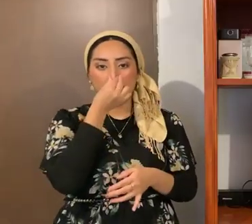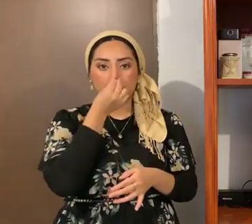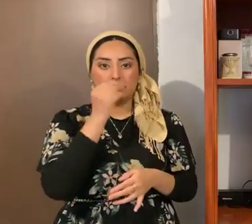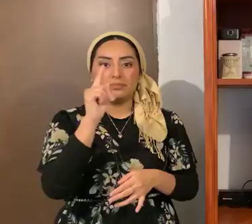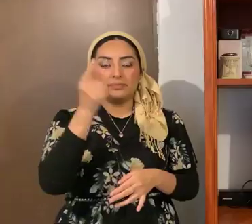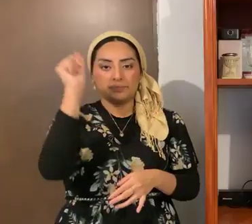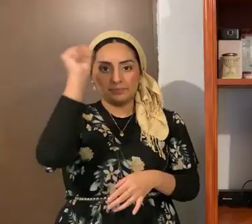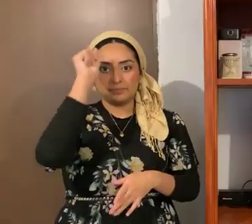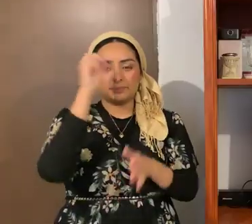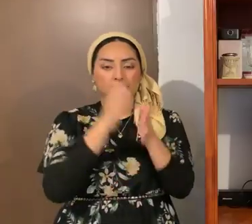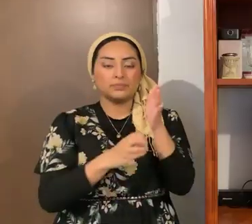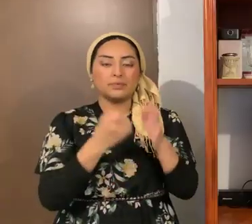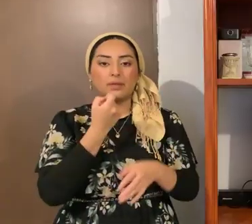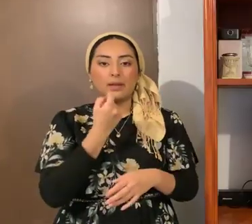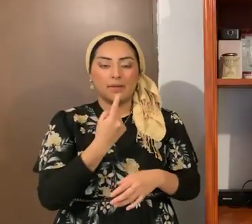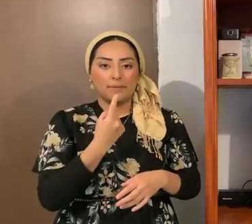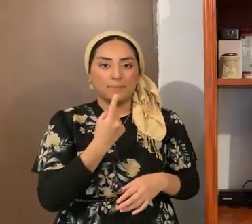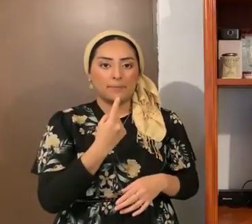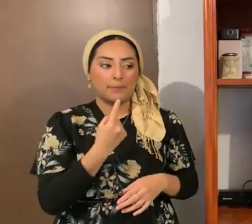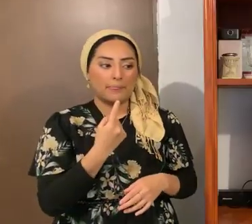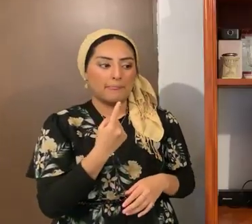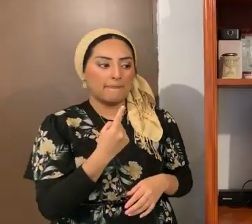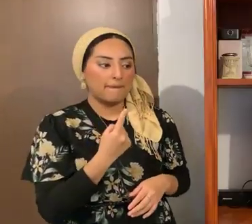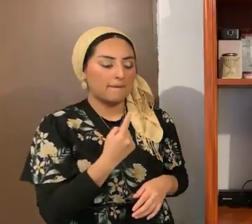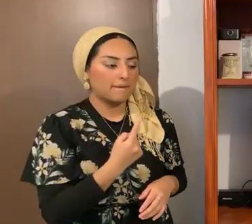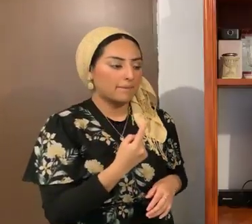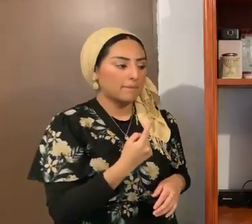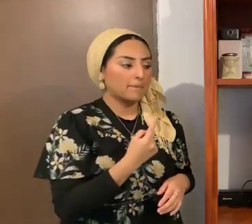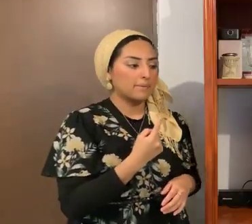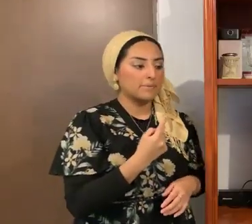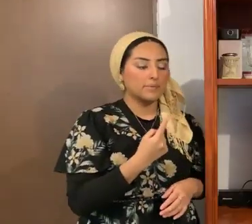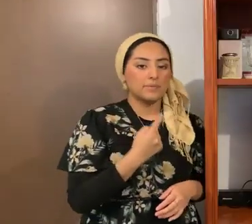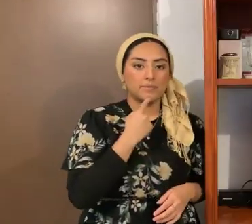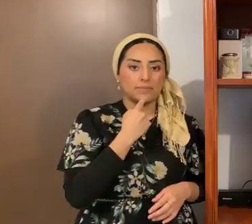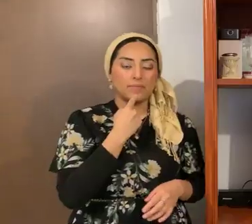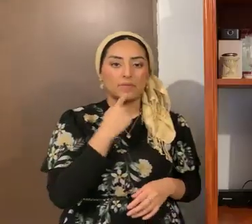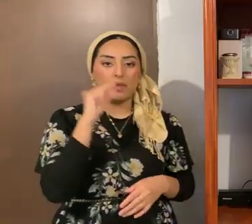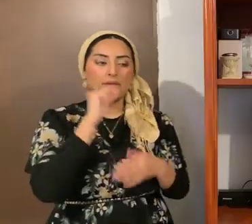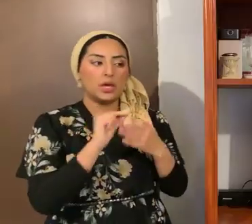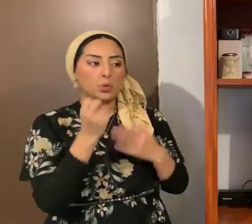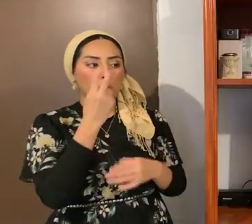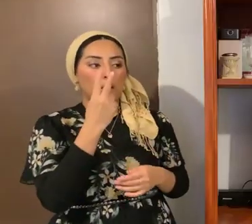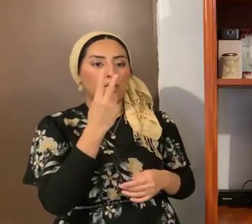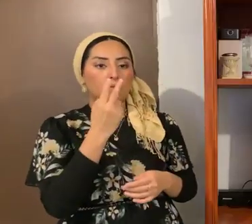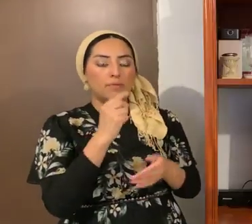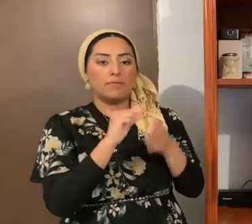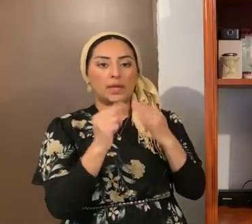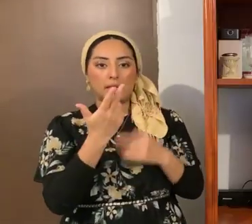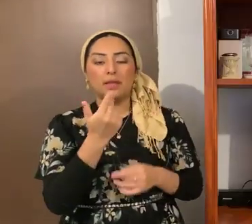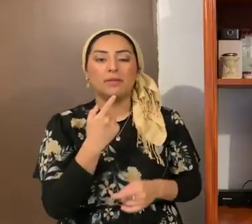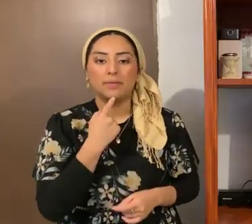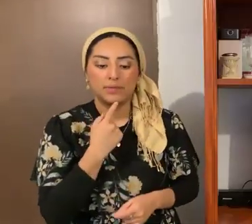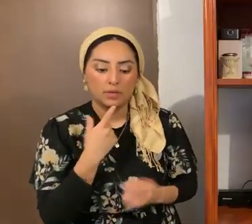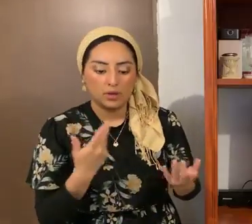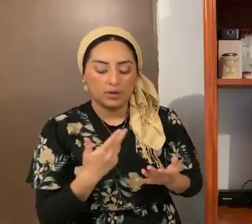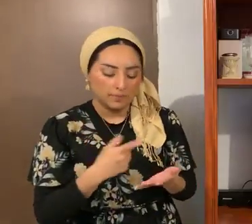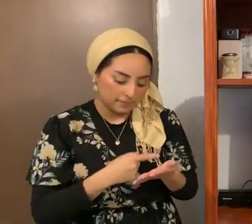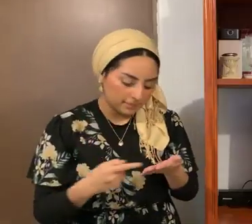Es 1 Samuel 11, y dice el verso 12 y 13,